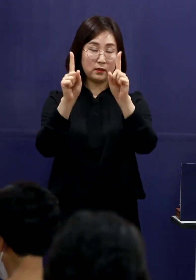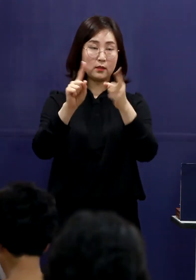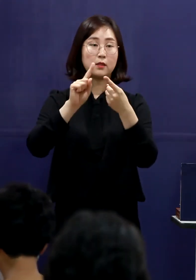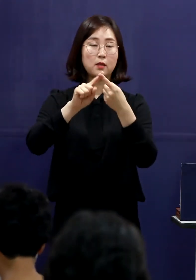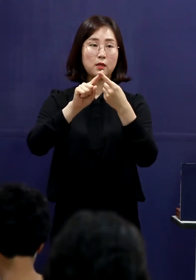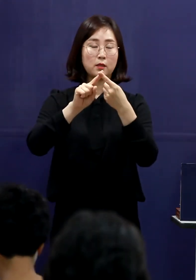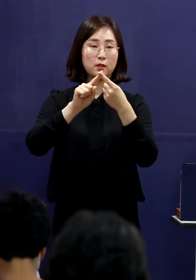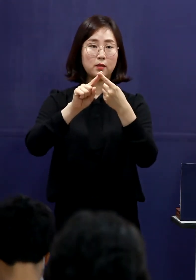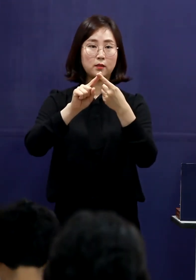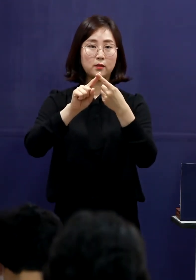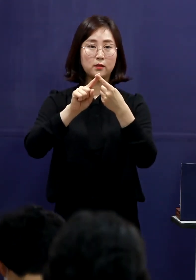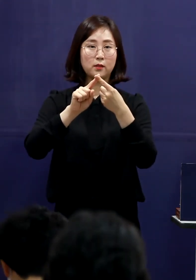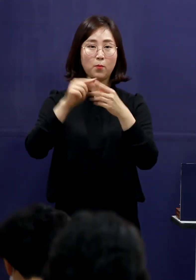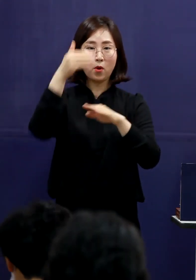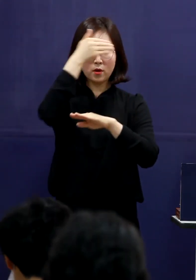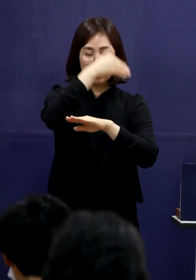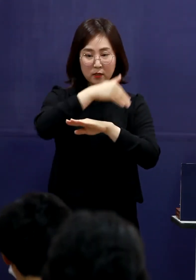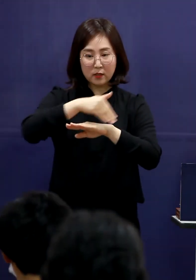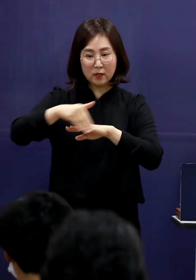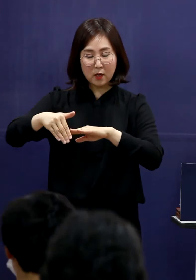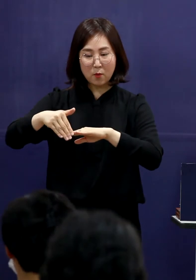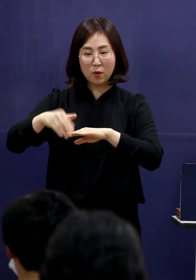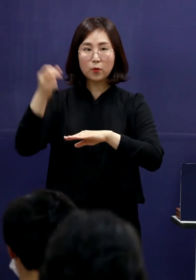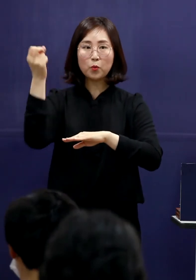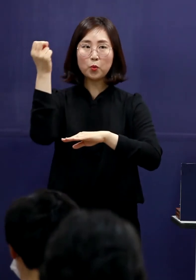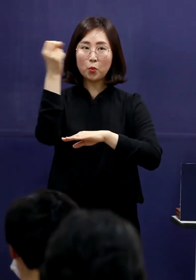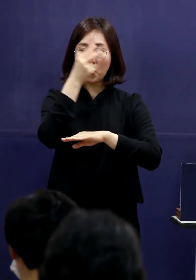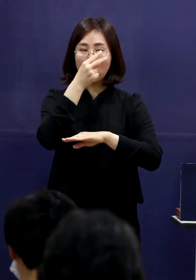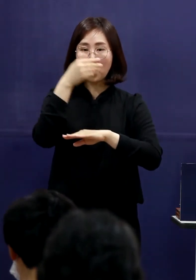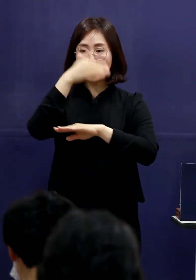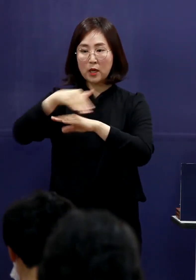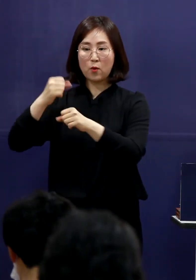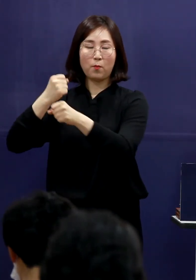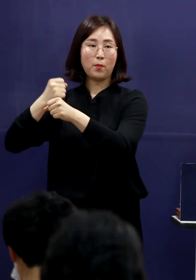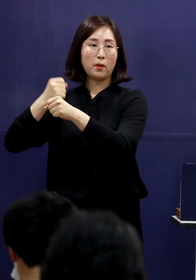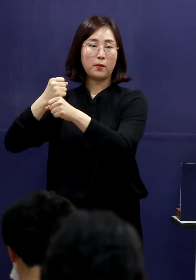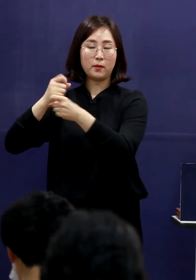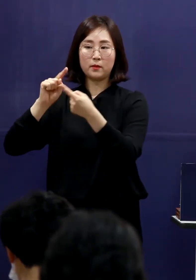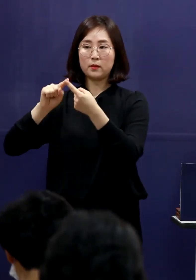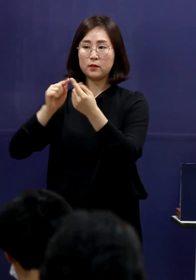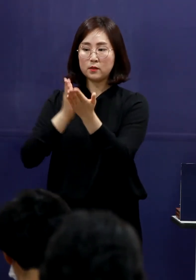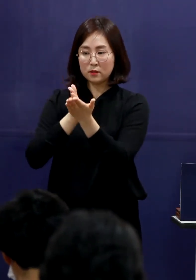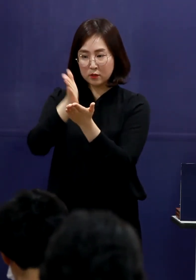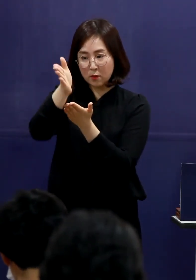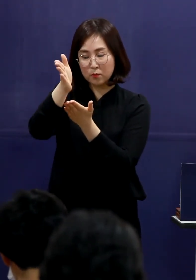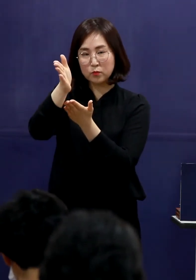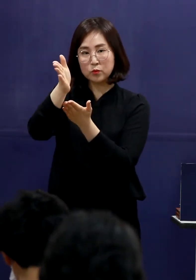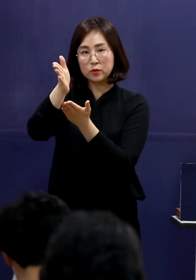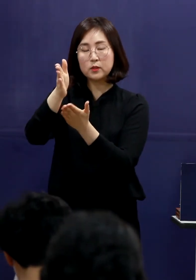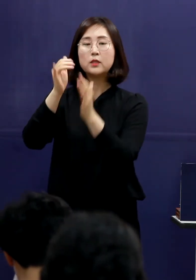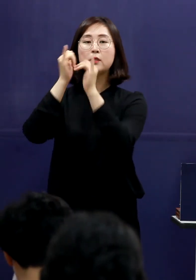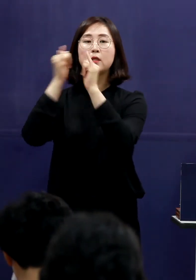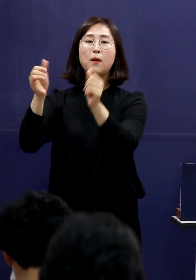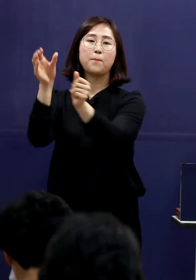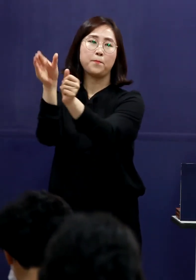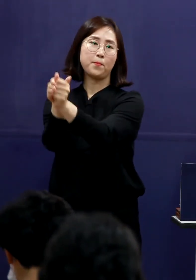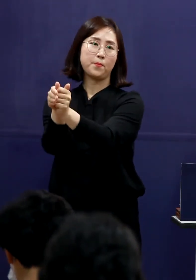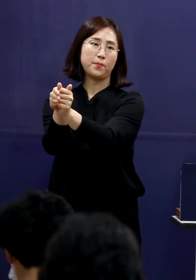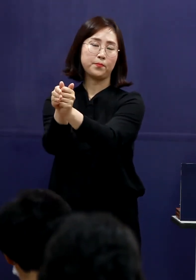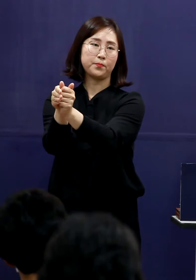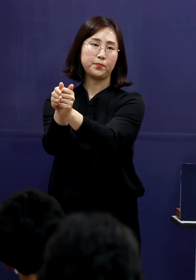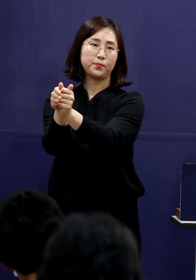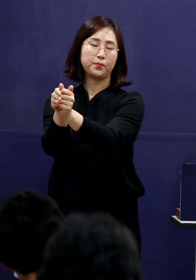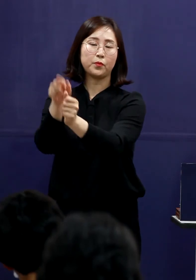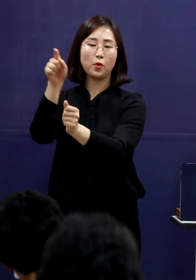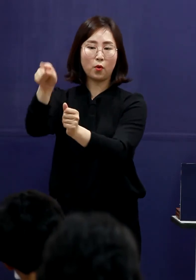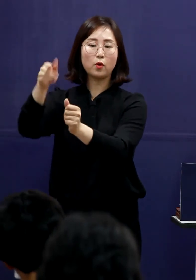마스터 플랜을 수립한다든지 시행계획을 만든다든지 이런 부분은 이제 전문 용역사에